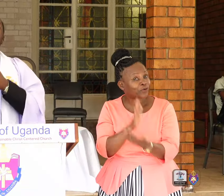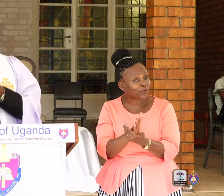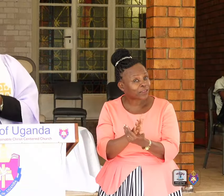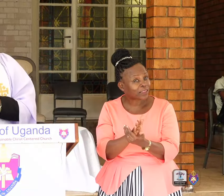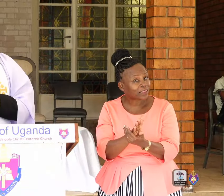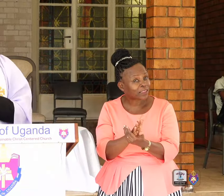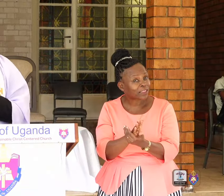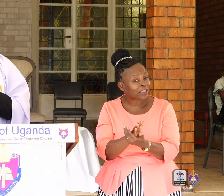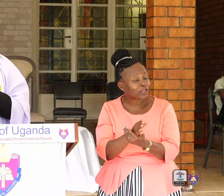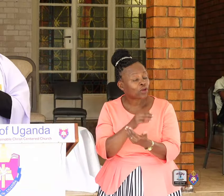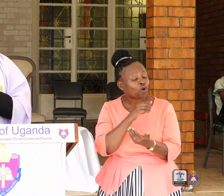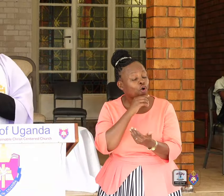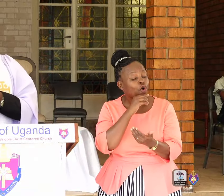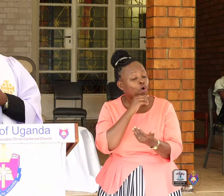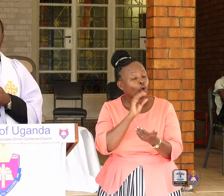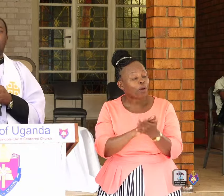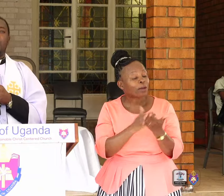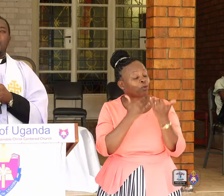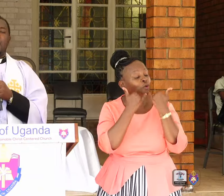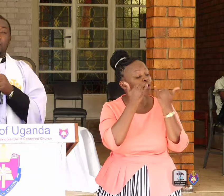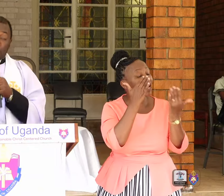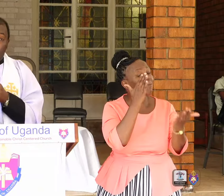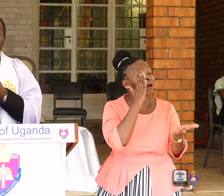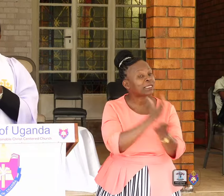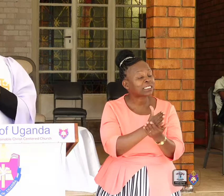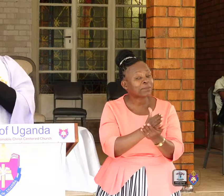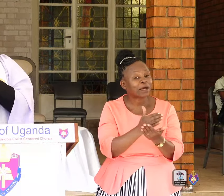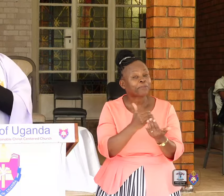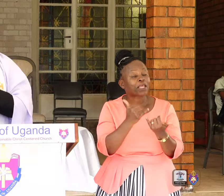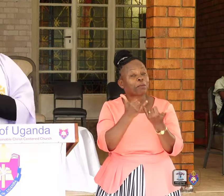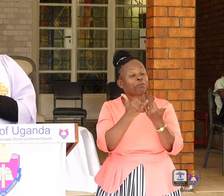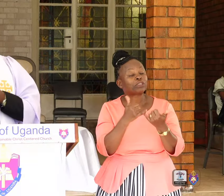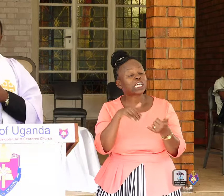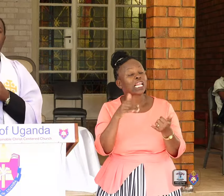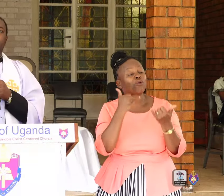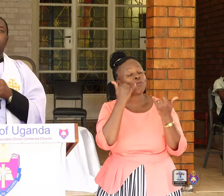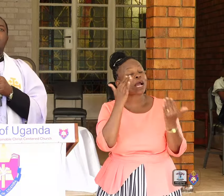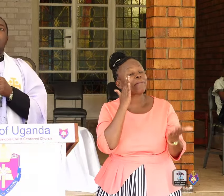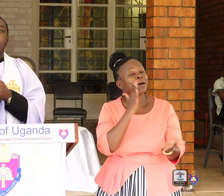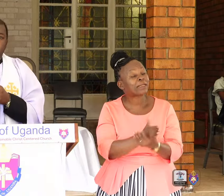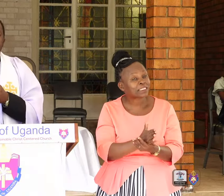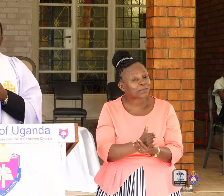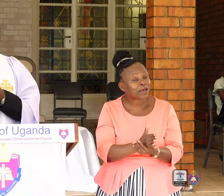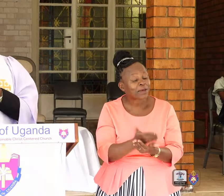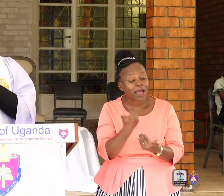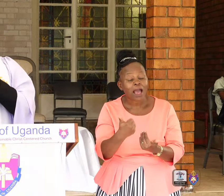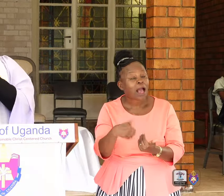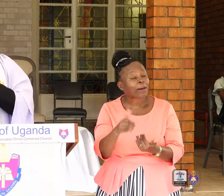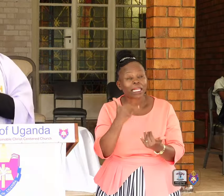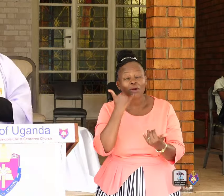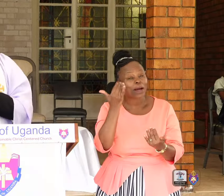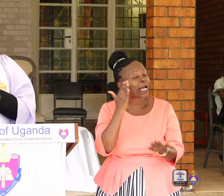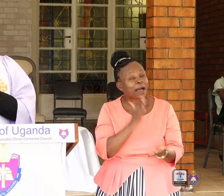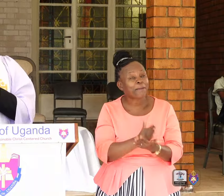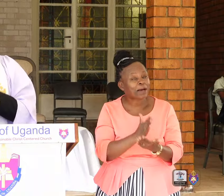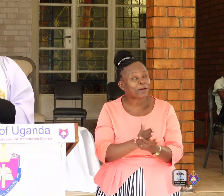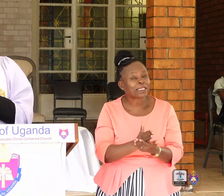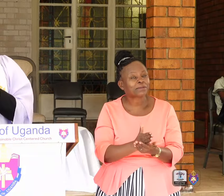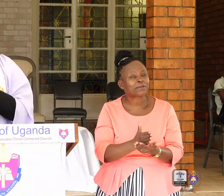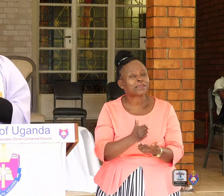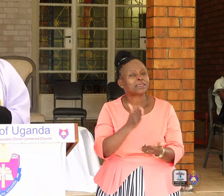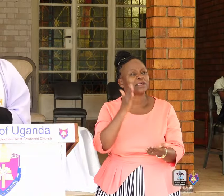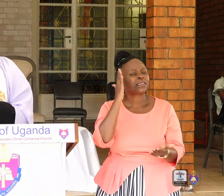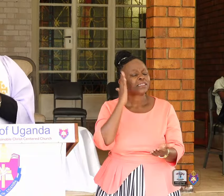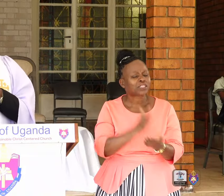omwami w'omugamba amazima mukyala w'omugamba amazima abaana bo bagamba amazima lekerawo bakuliza